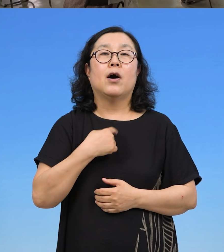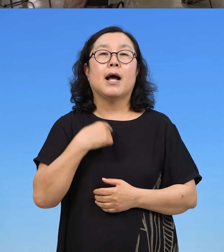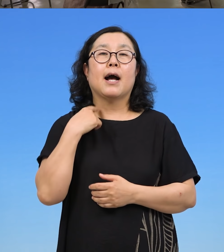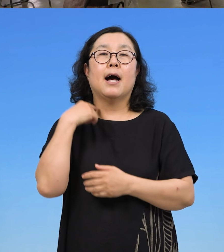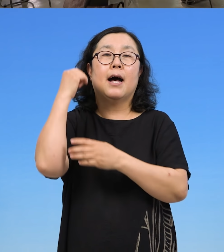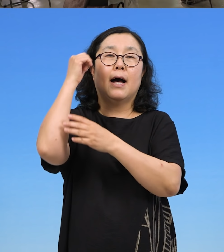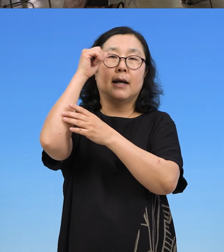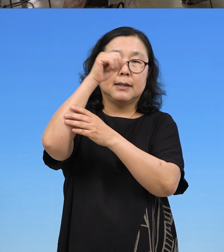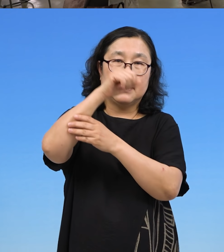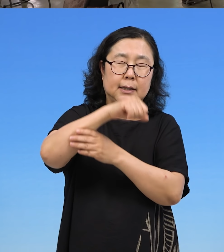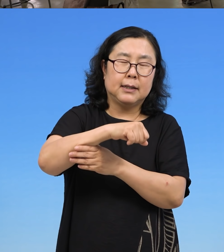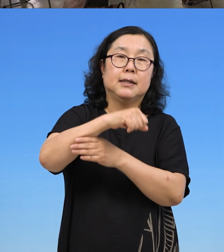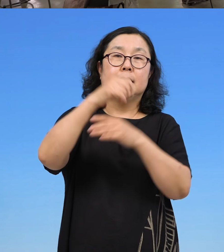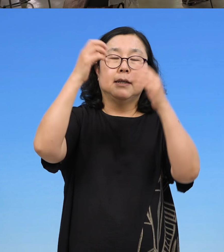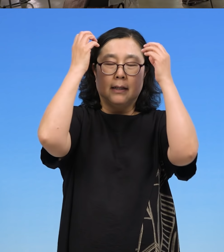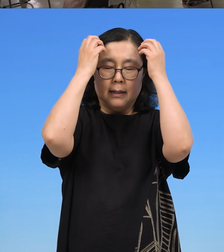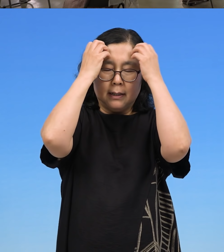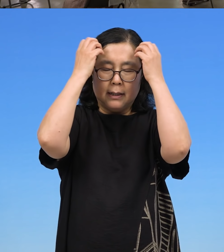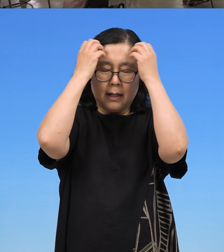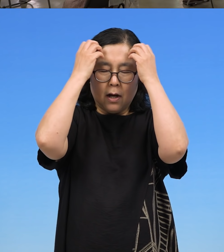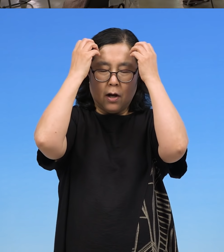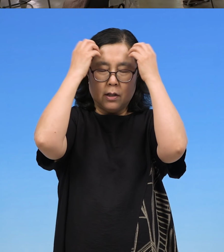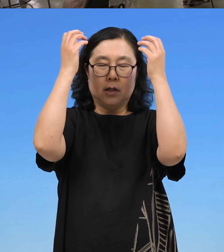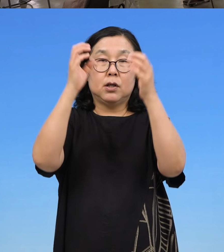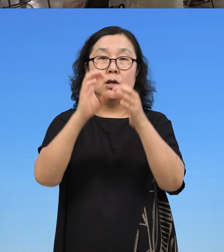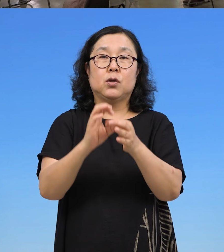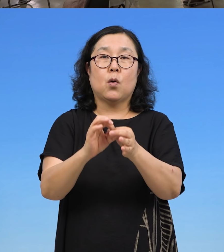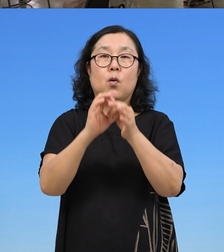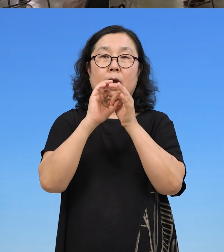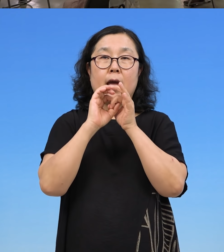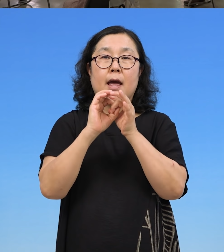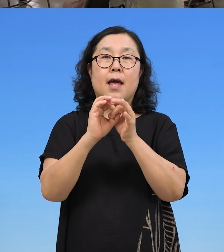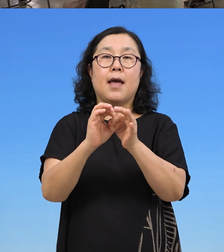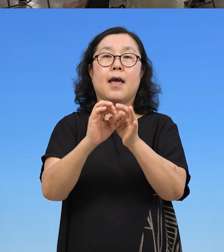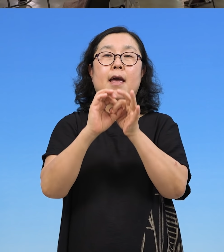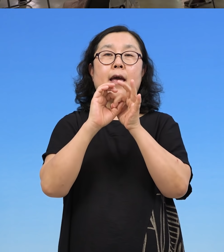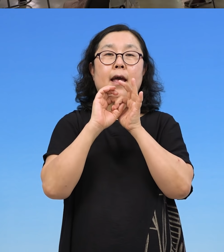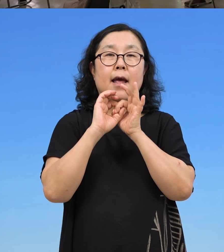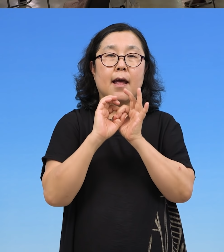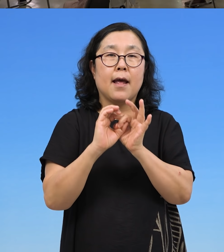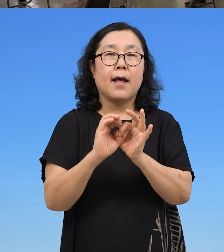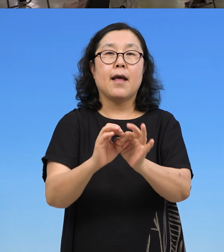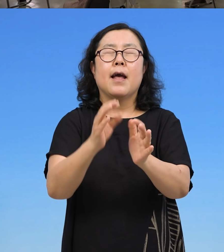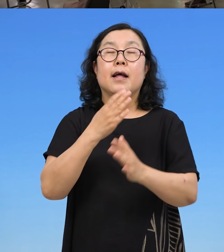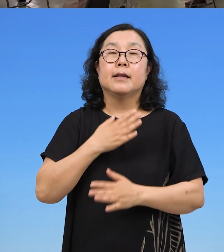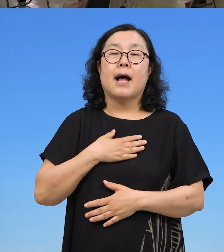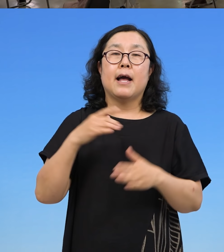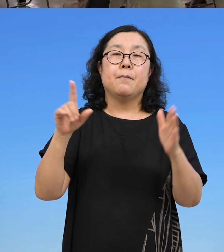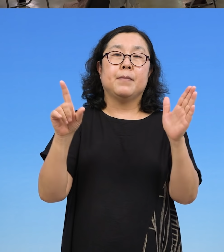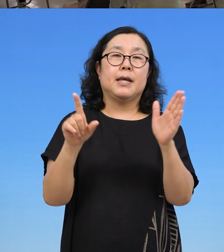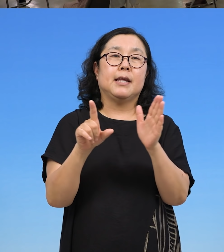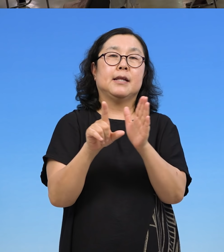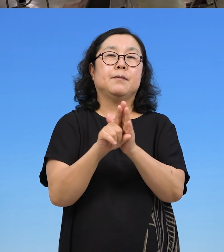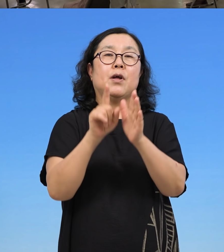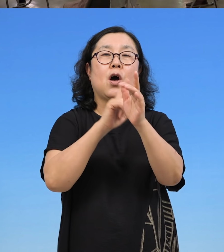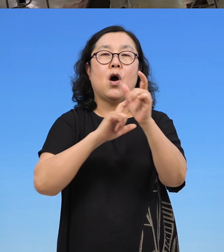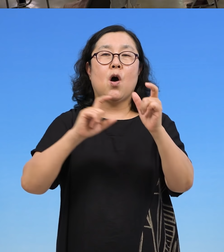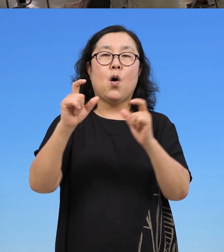내게 허락하신 시련을 통해 나의 믿음